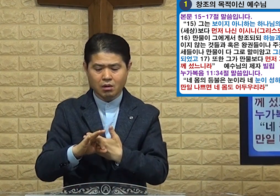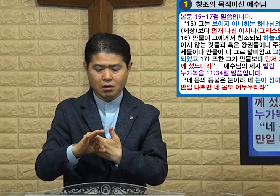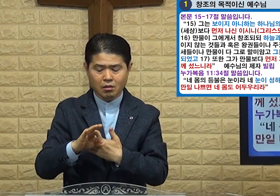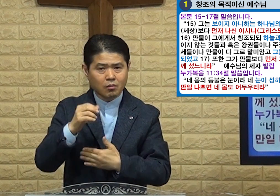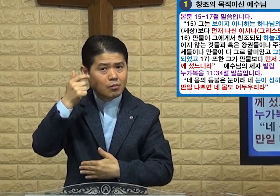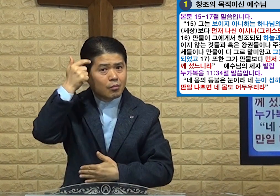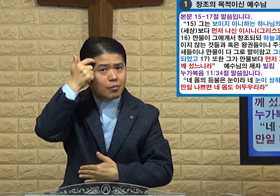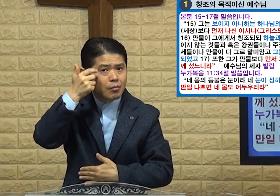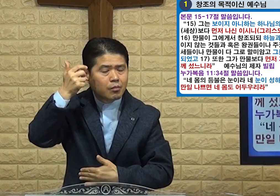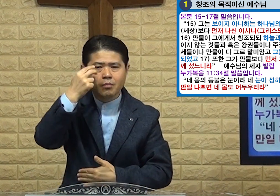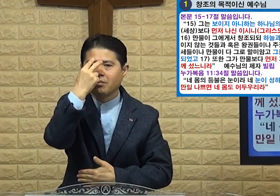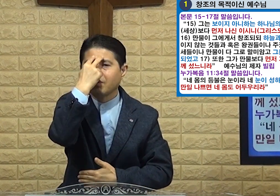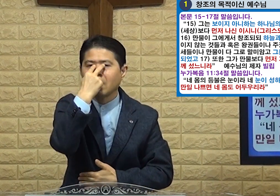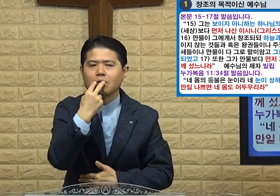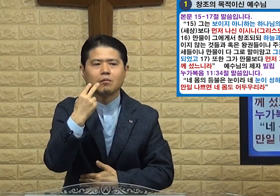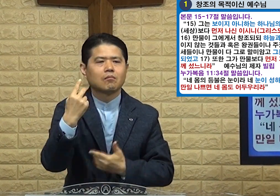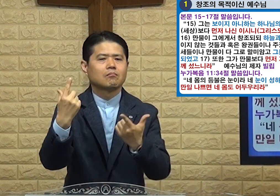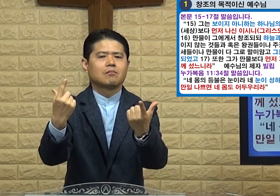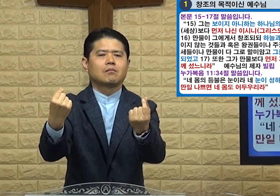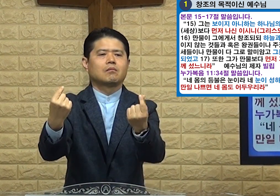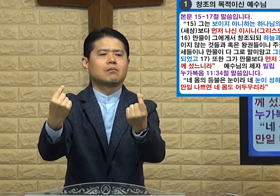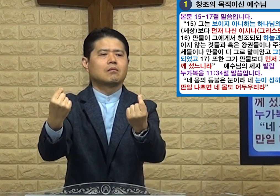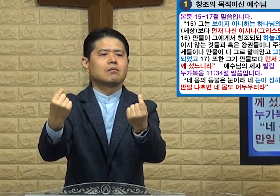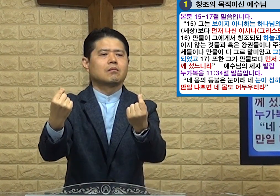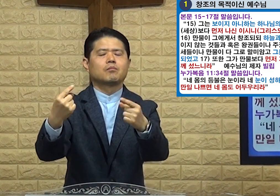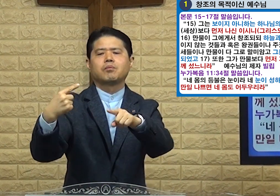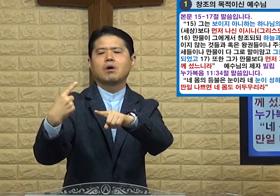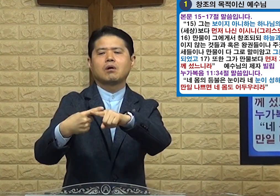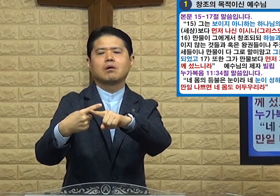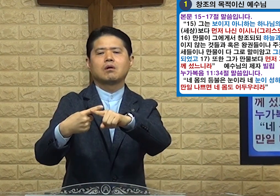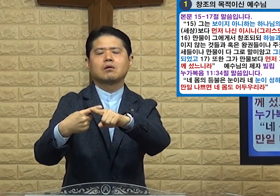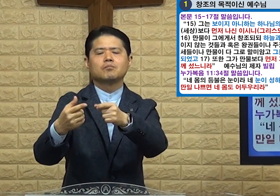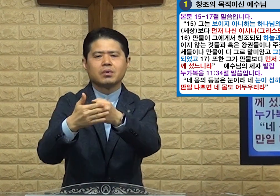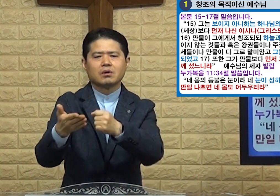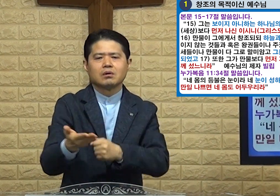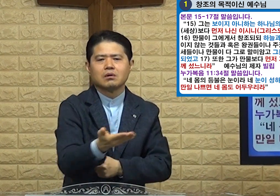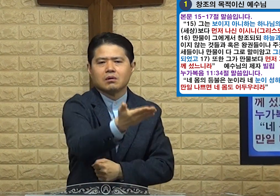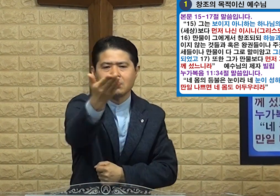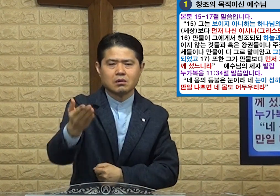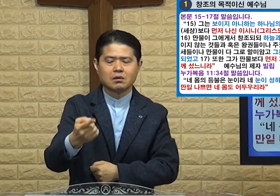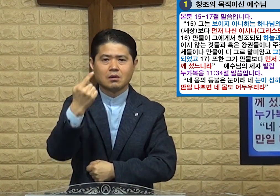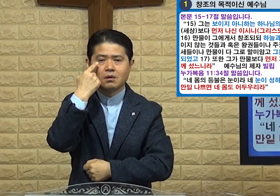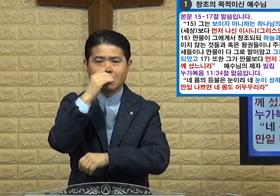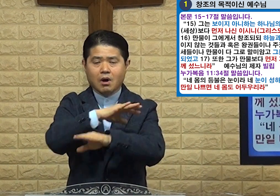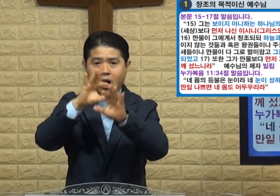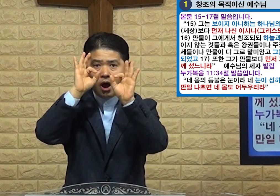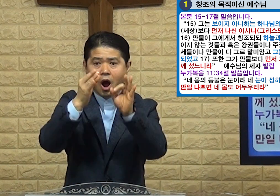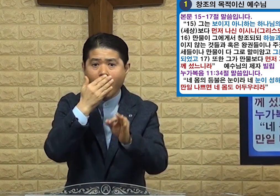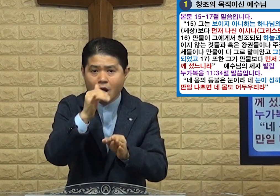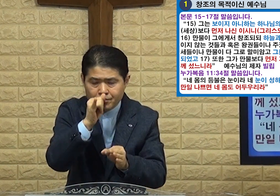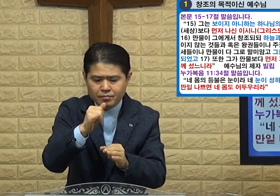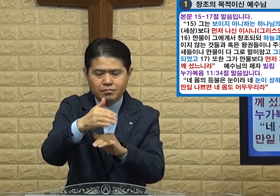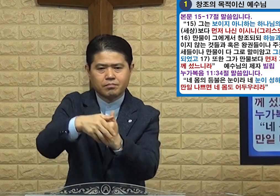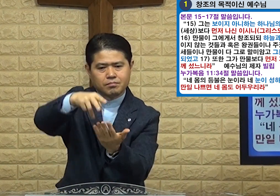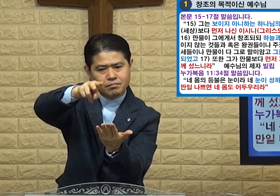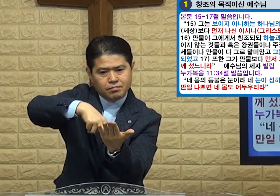정말 눈이 맹인이라면 우리가 무지하다는 것과 똑같다는 것입니다. 눈이